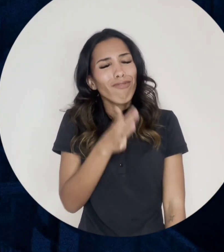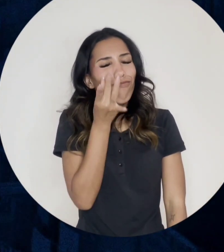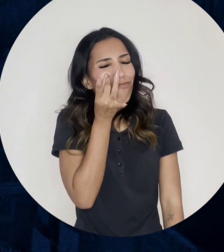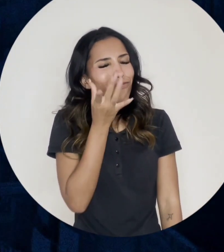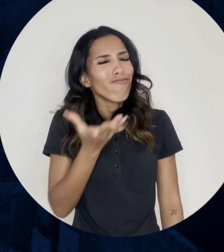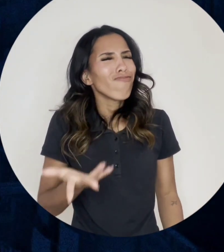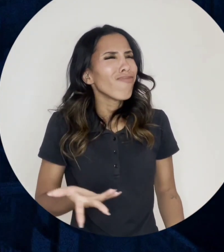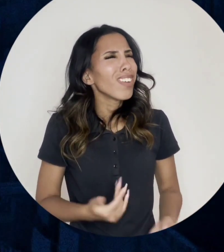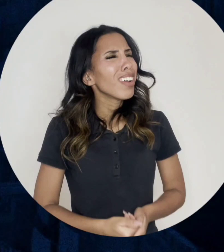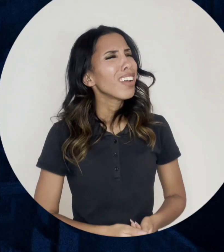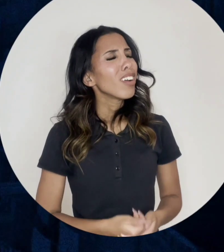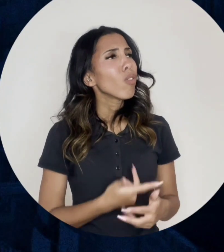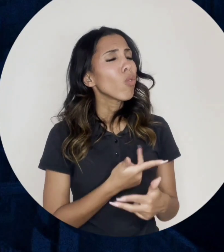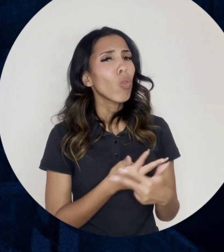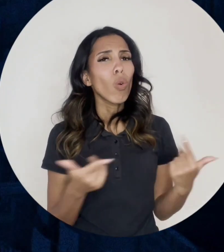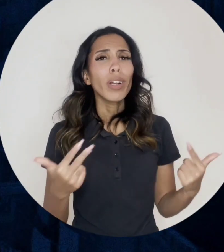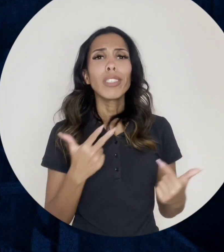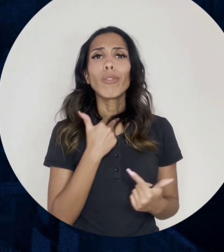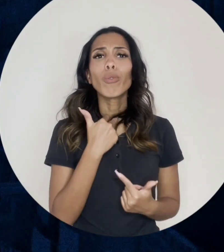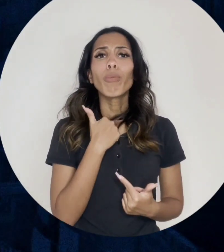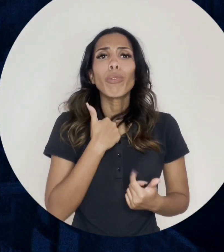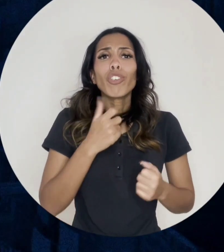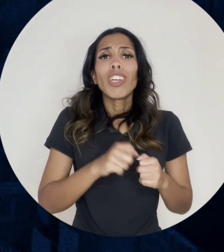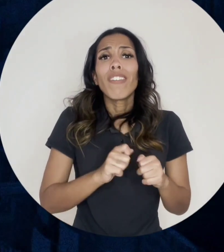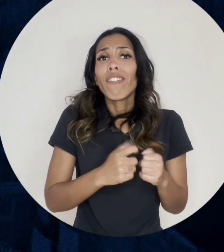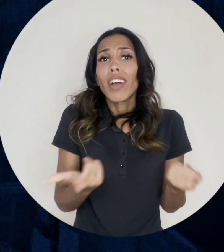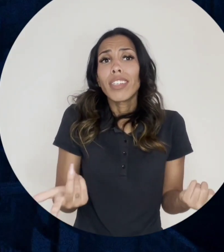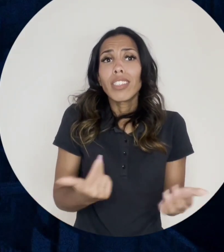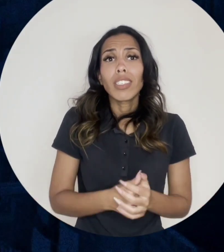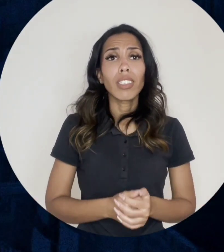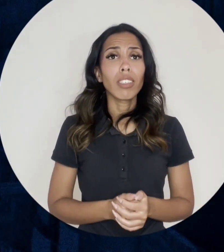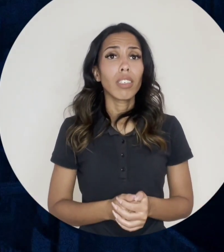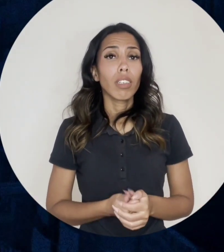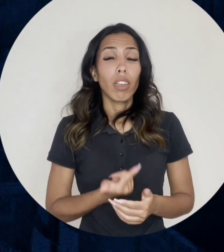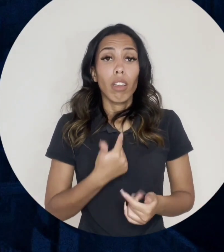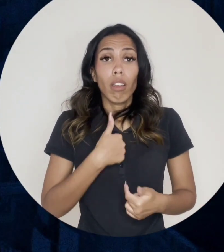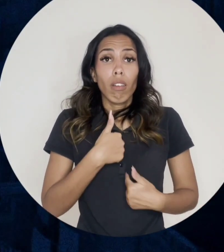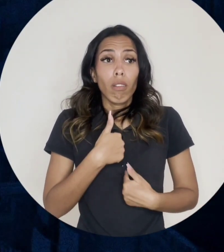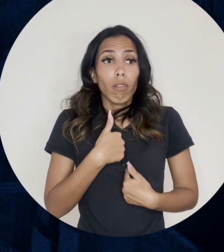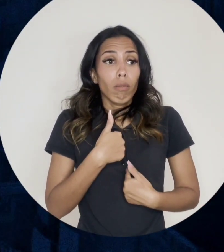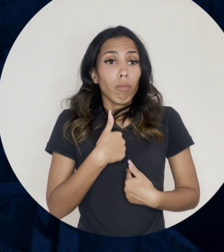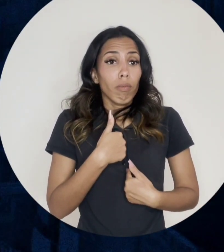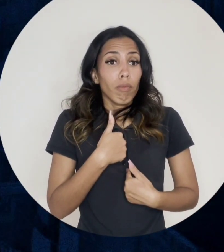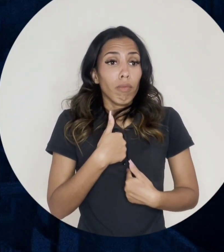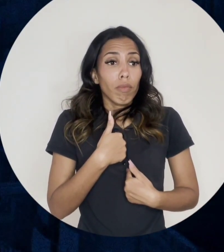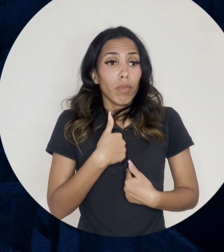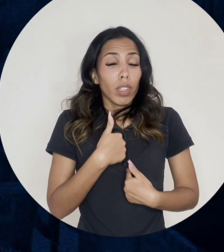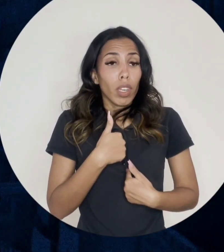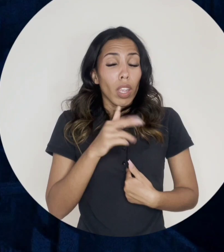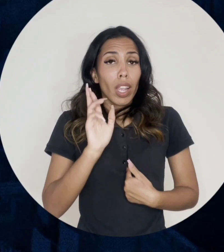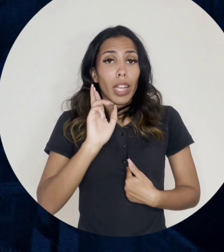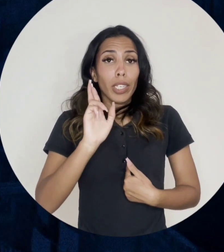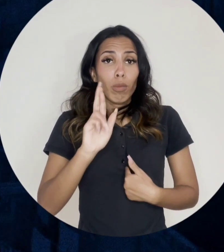tinha coisa que eu não podia brigar quanto eu, agente comunitário.